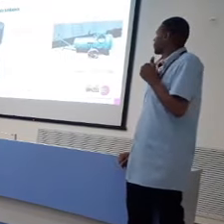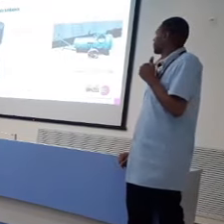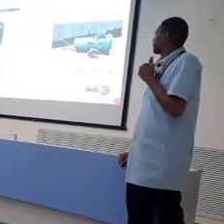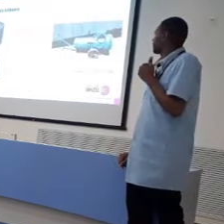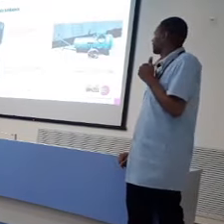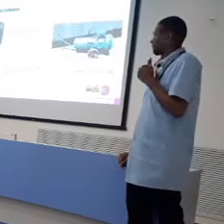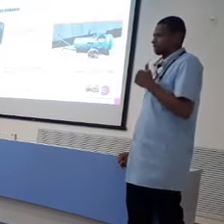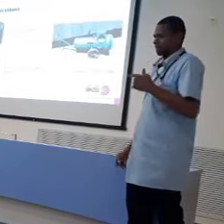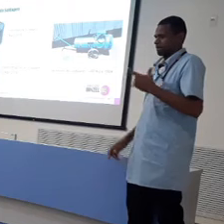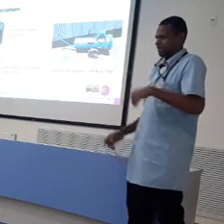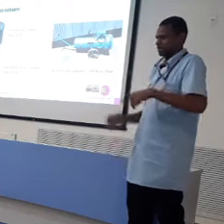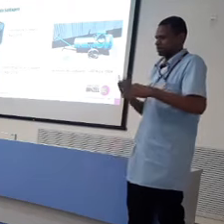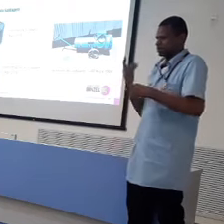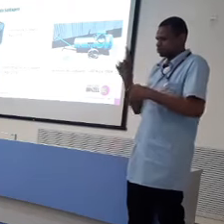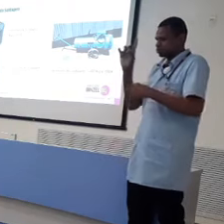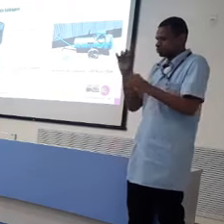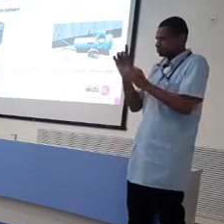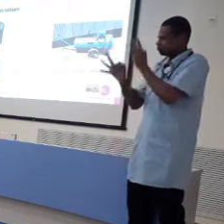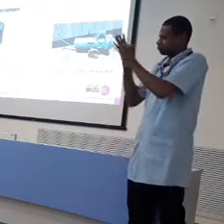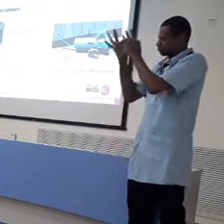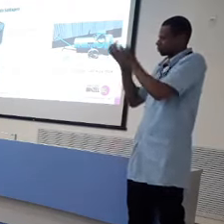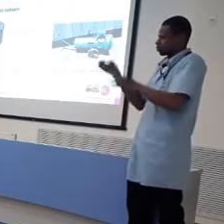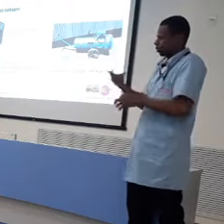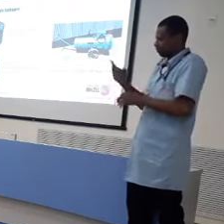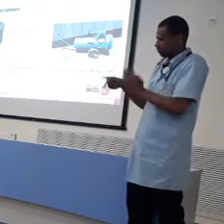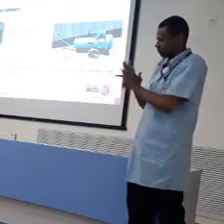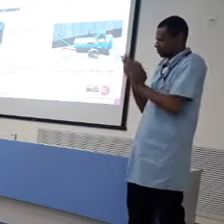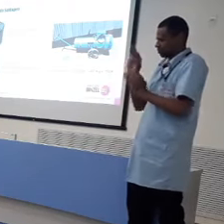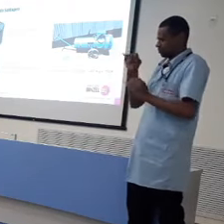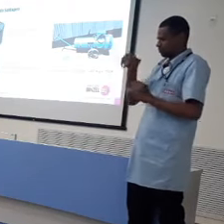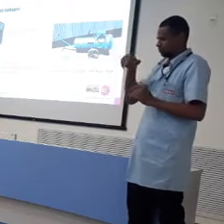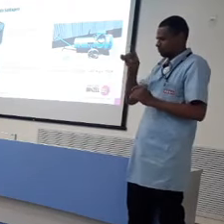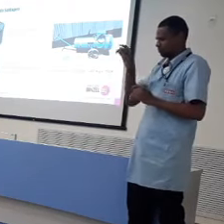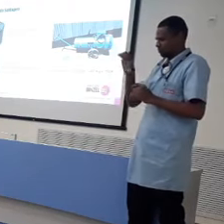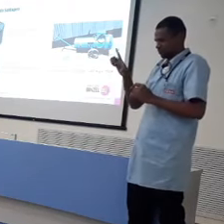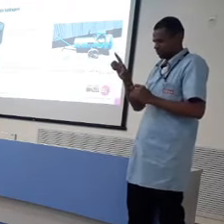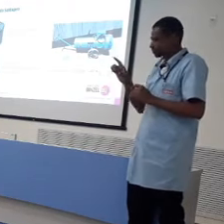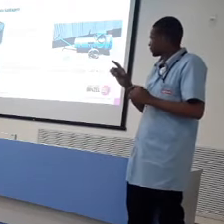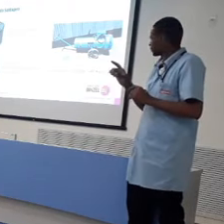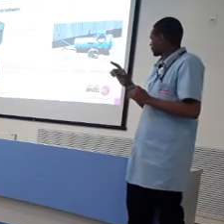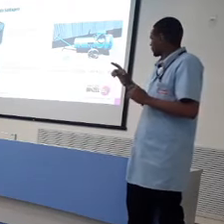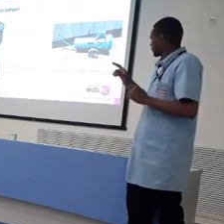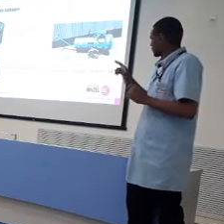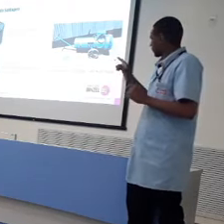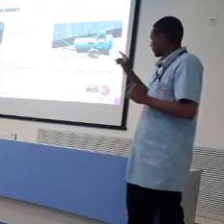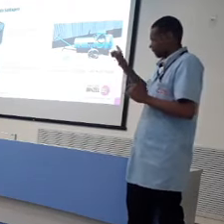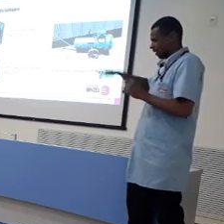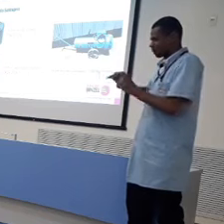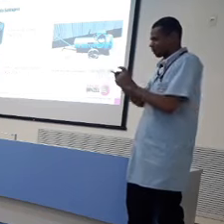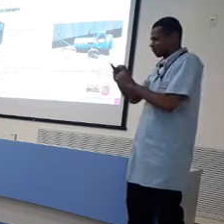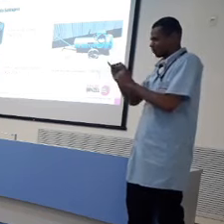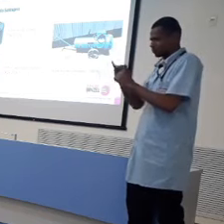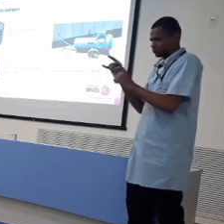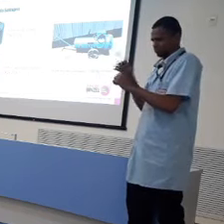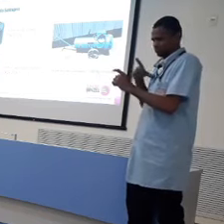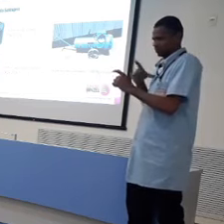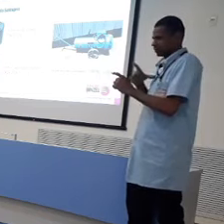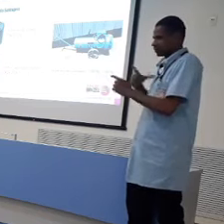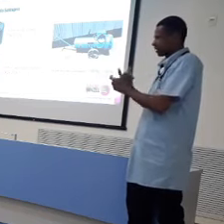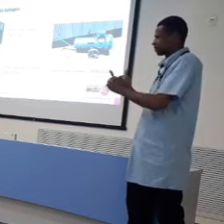Bom, pessoal, e uma das últimas inovações aí da Binzel, né, foi entrando na linha de equipamentos. Eu trouxe aqui alguns equipamentos para vocês